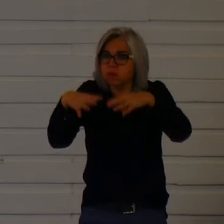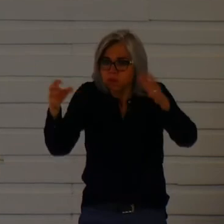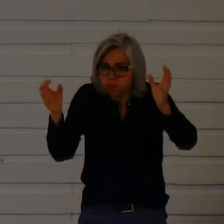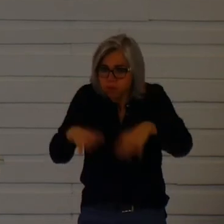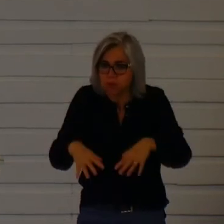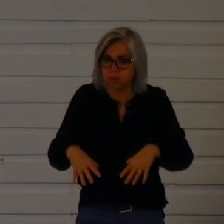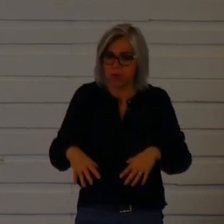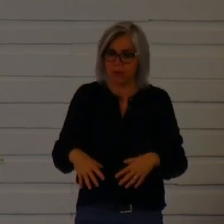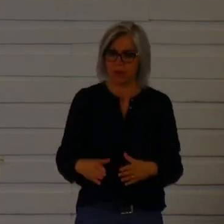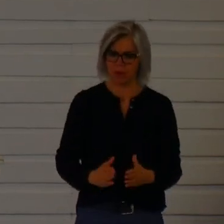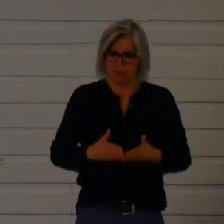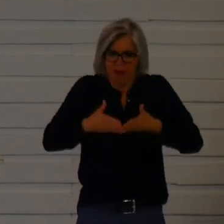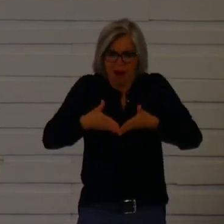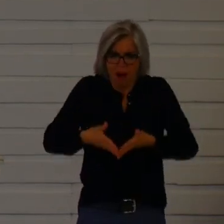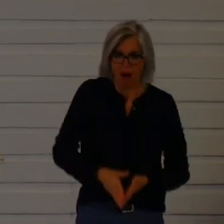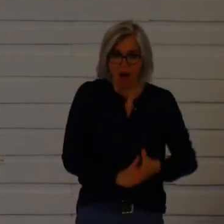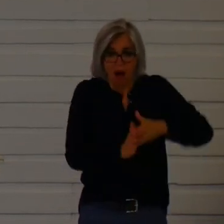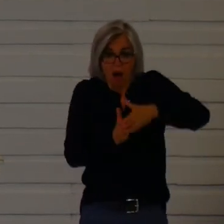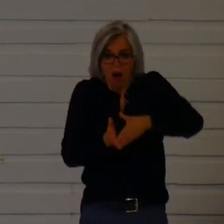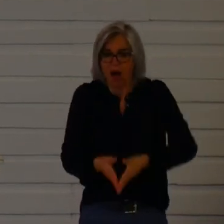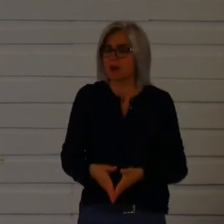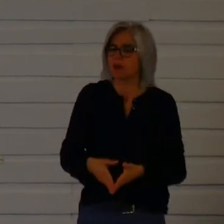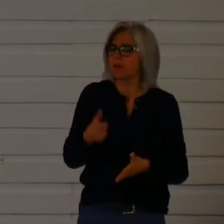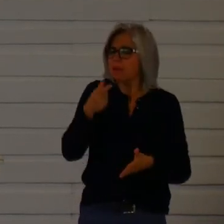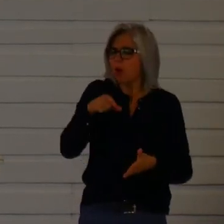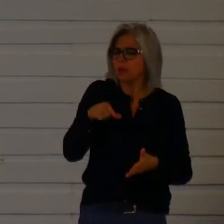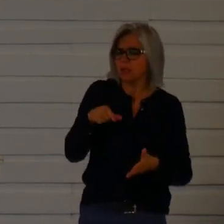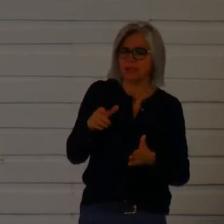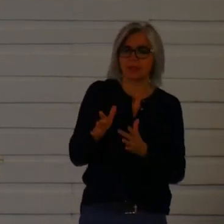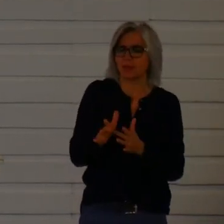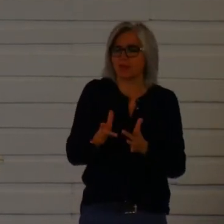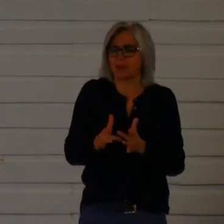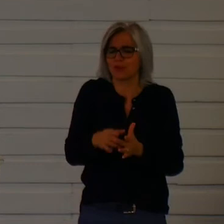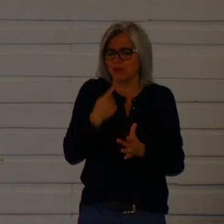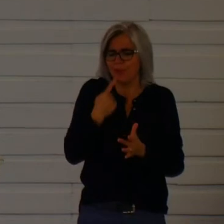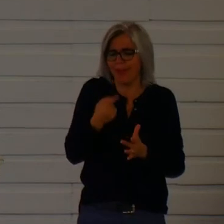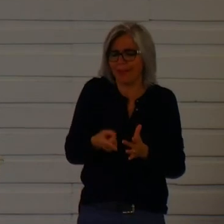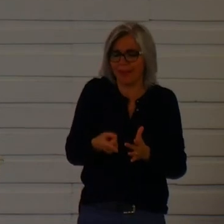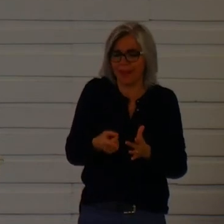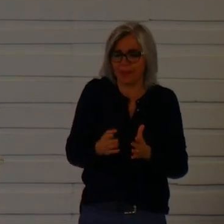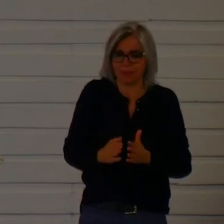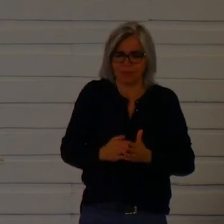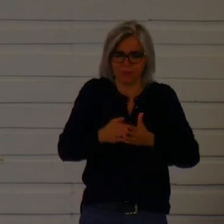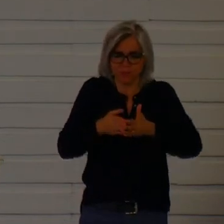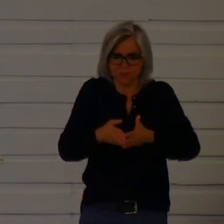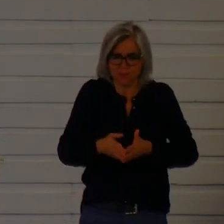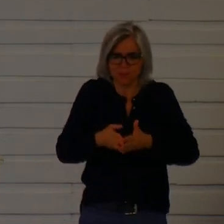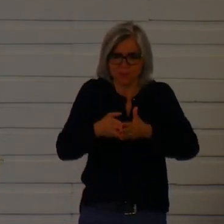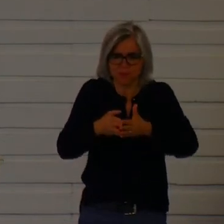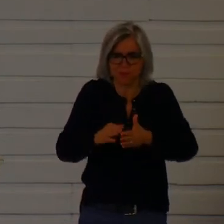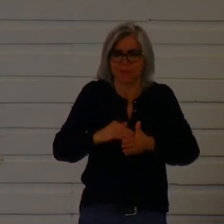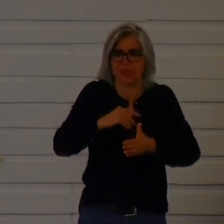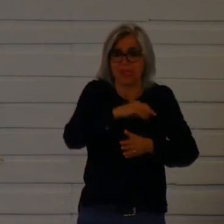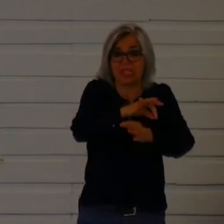perché gli hai detto passiamo all'altra riva? Il Salmo 107, versetto